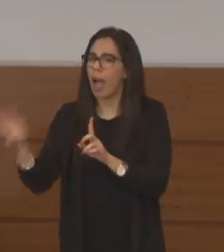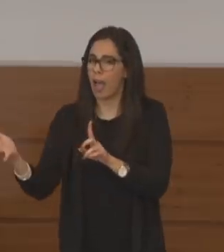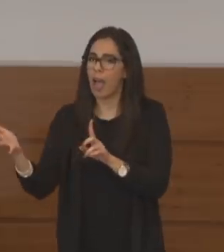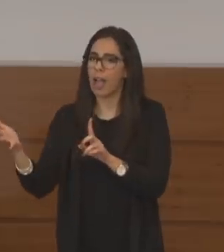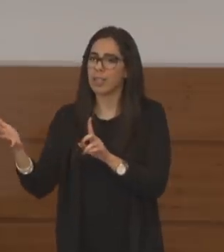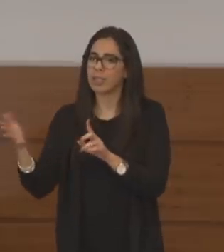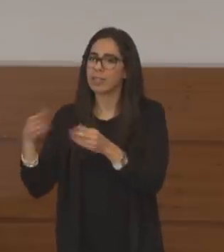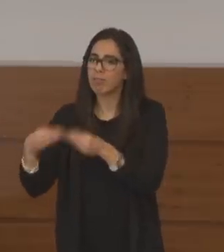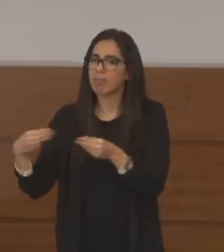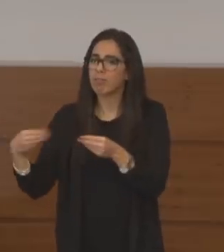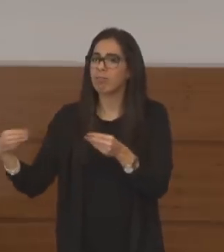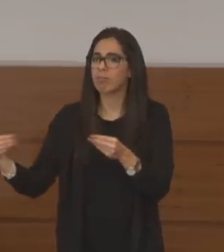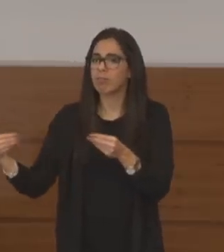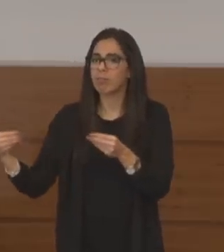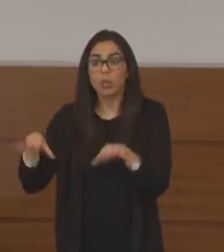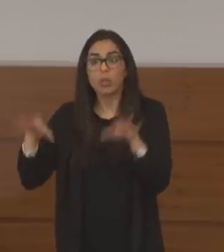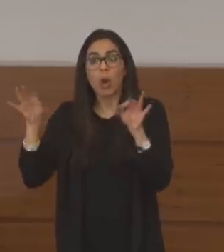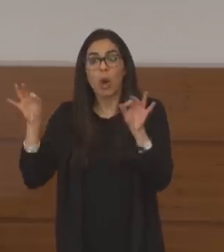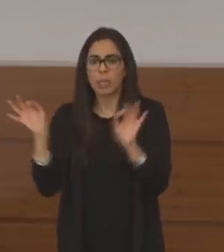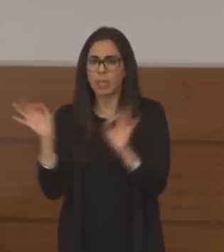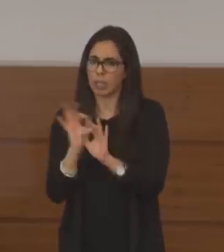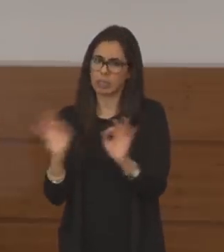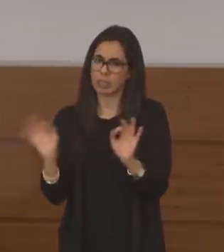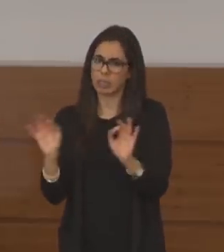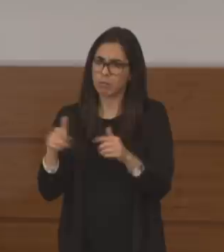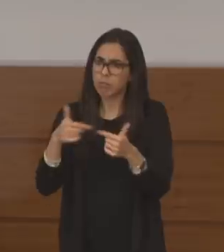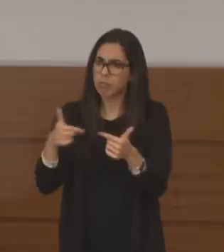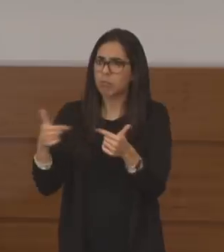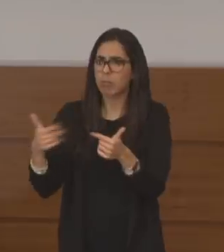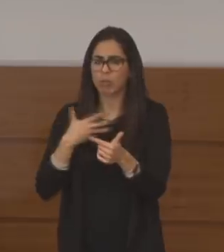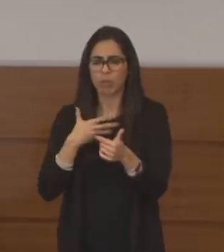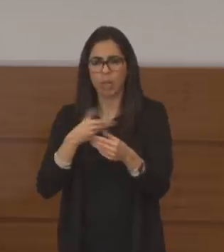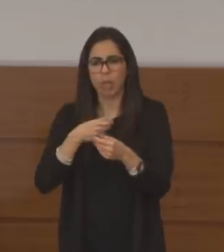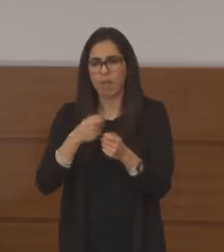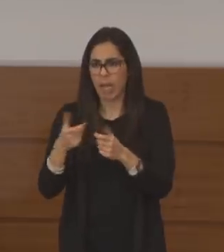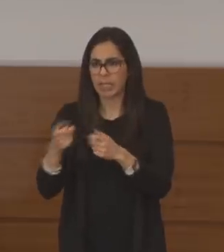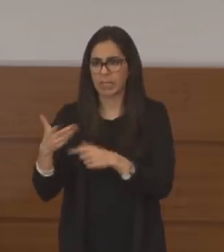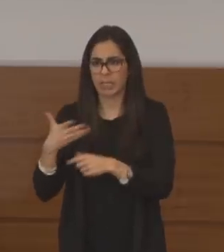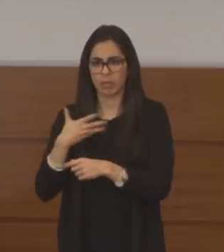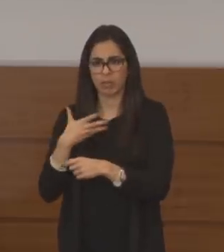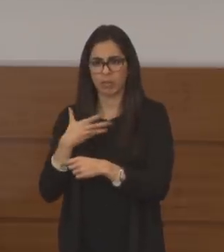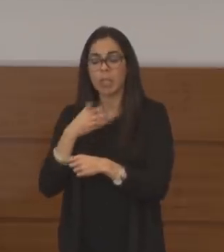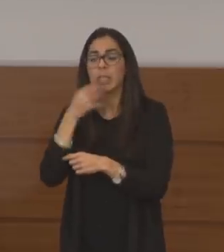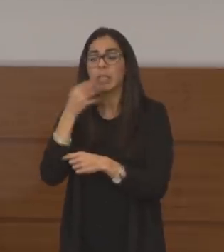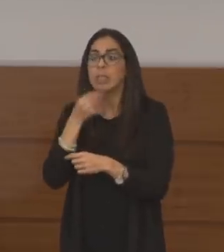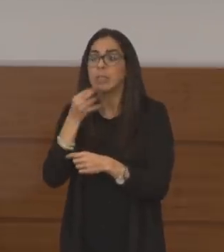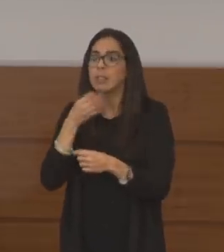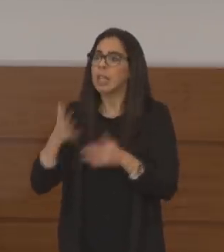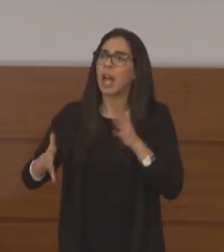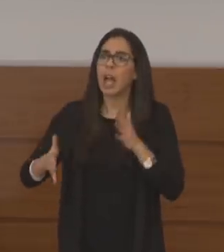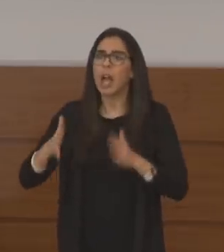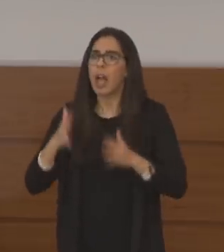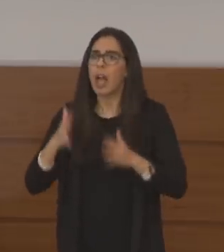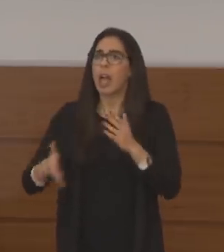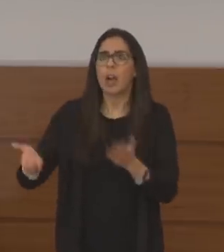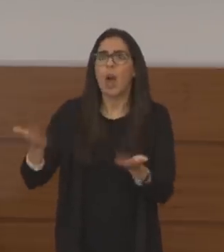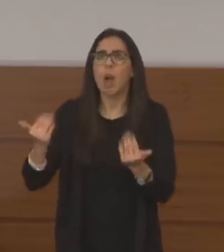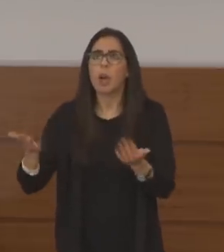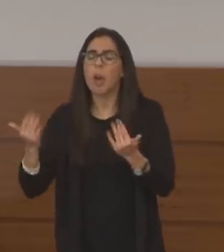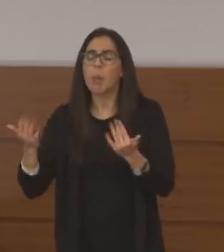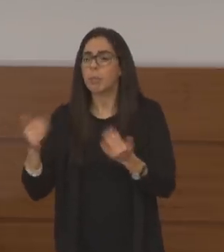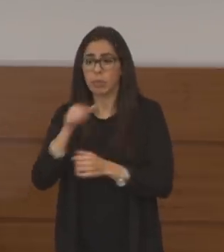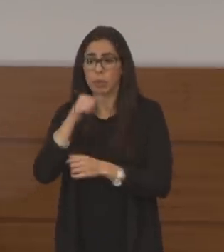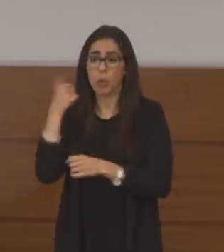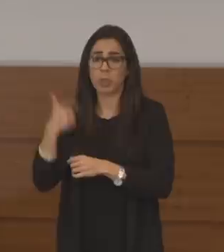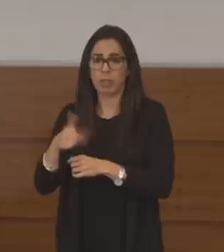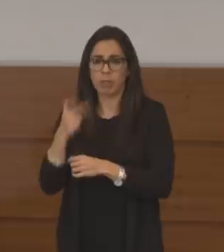non è stata sospesa quindi non c'è alcuna ragione per correre all'accaparramento come